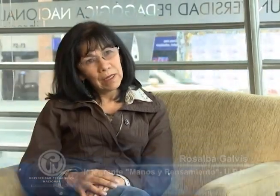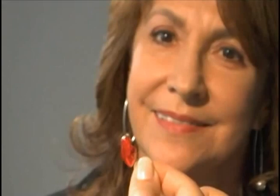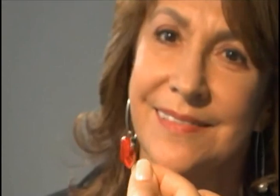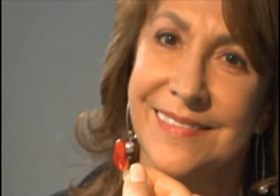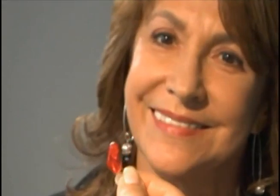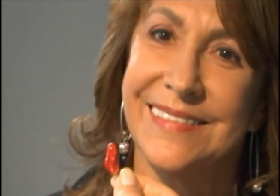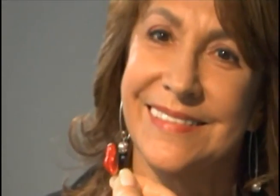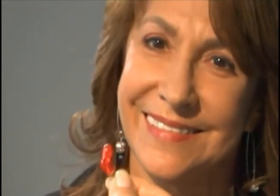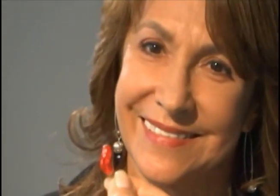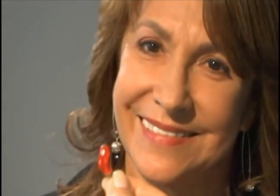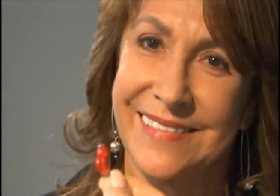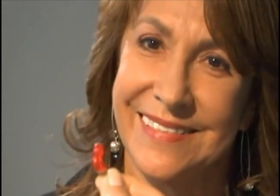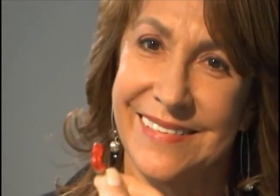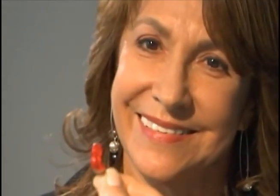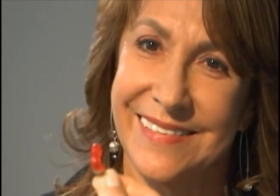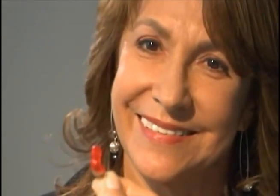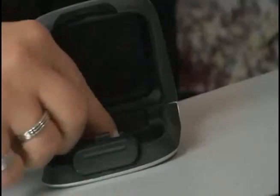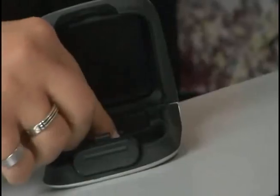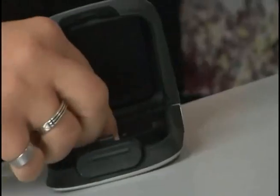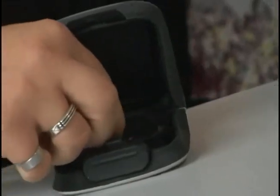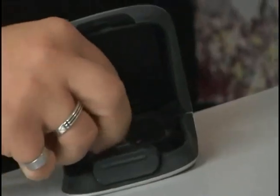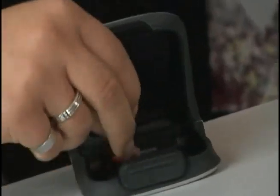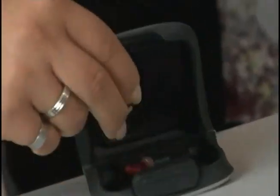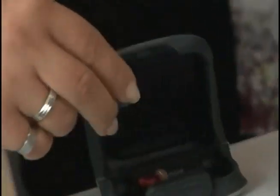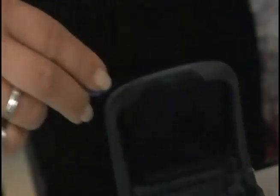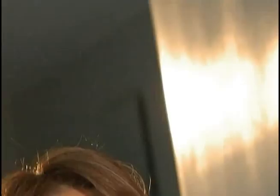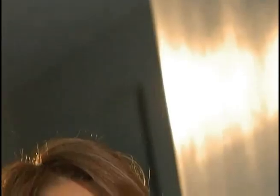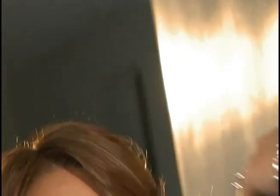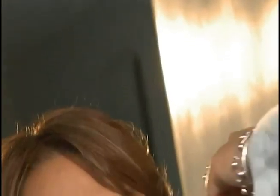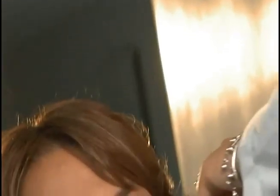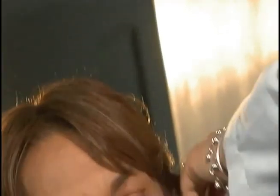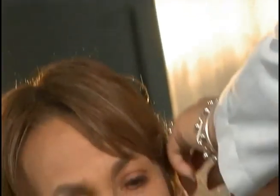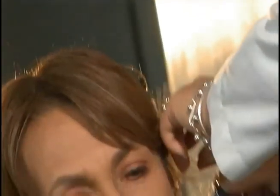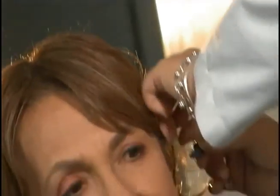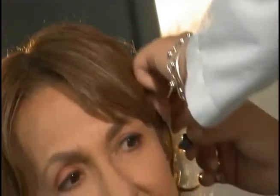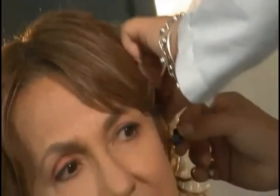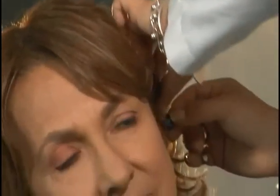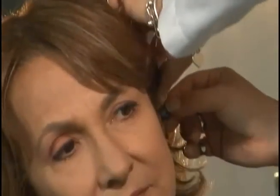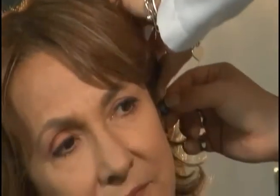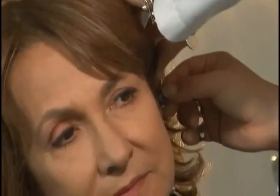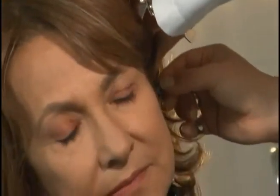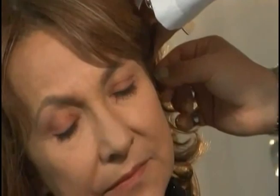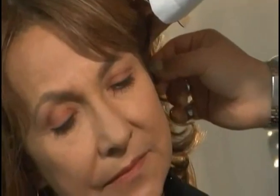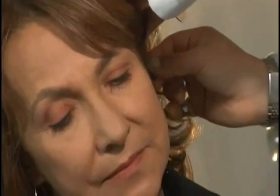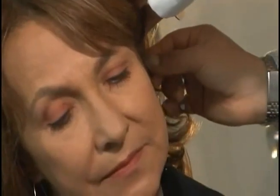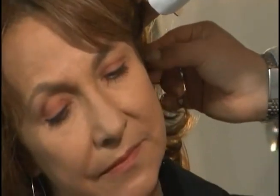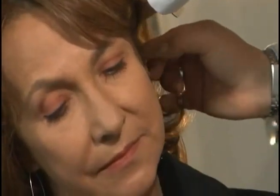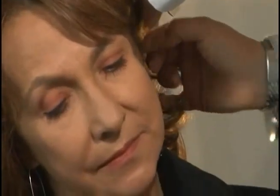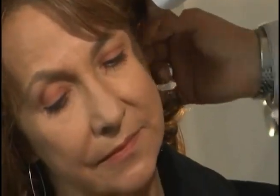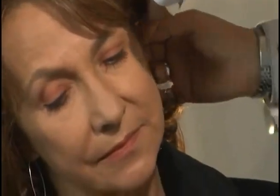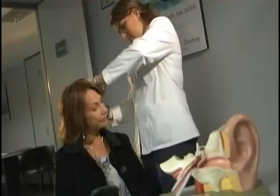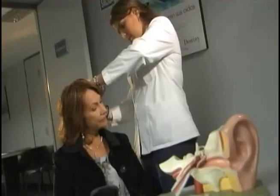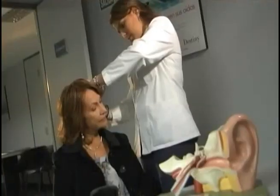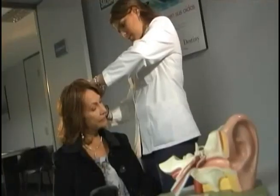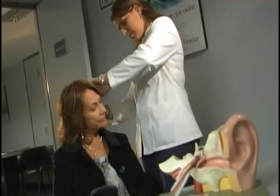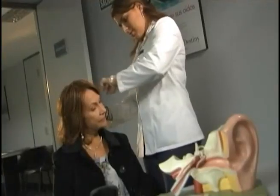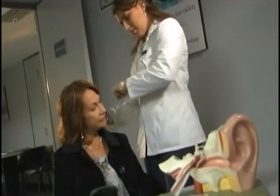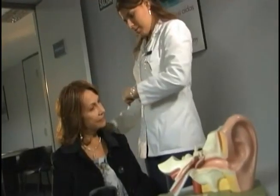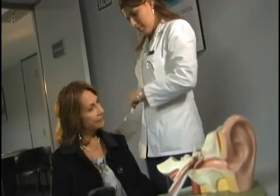y pueden ser ayudadas con un audífono para mejorar su comunicación. Cuando son